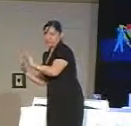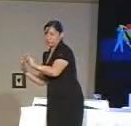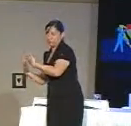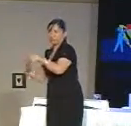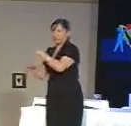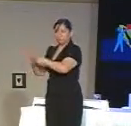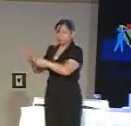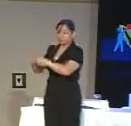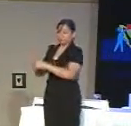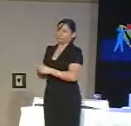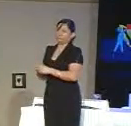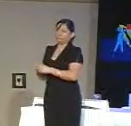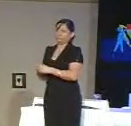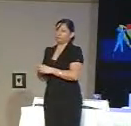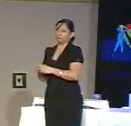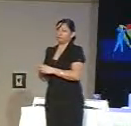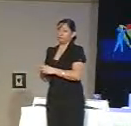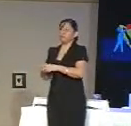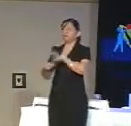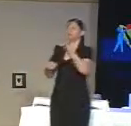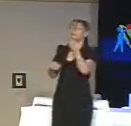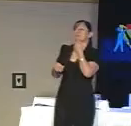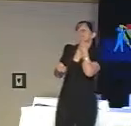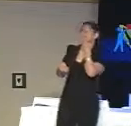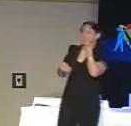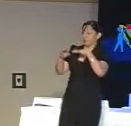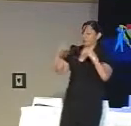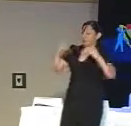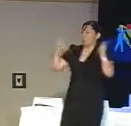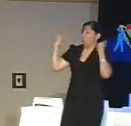En adolescentes es del 40%.